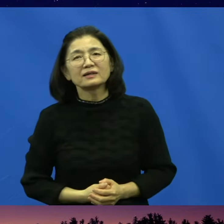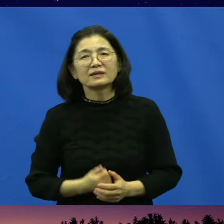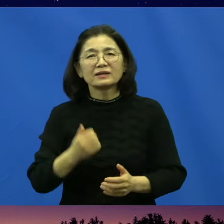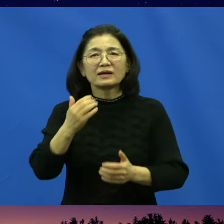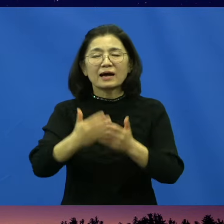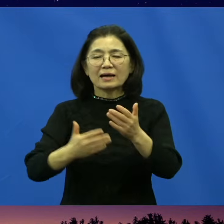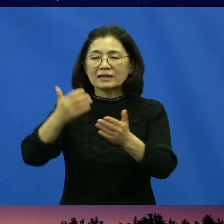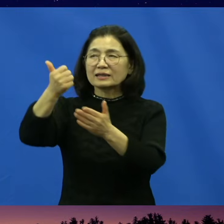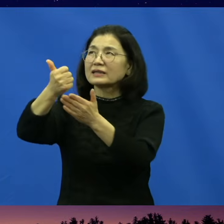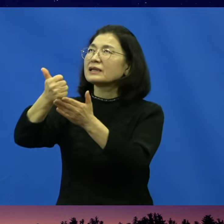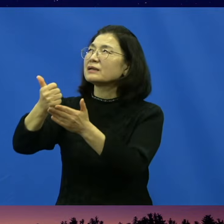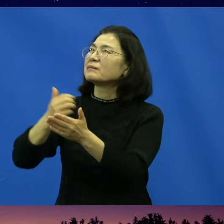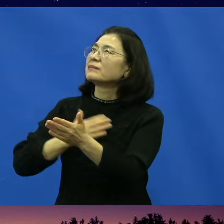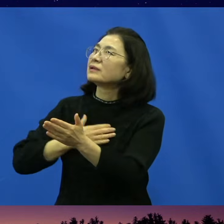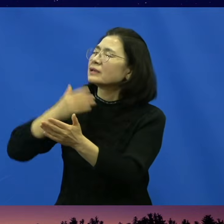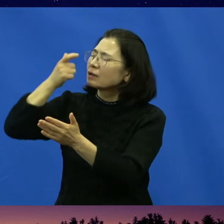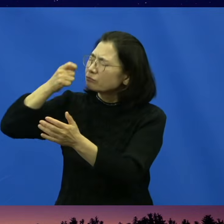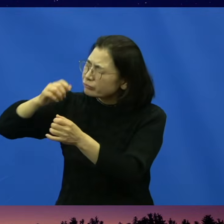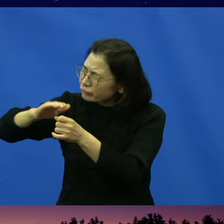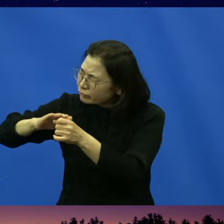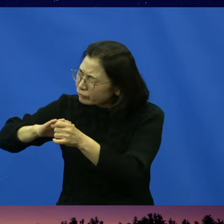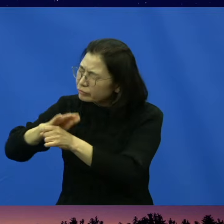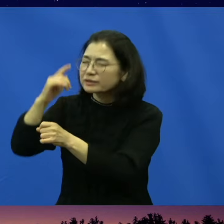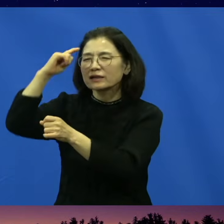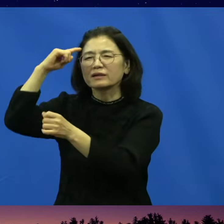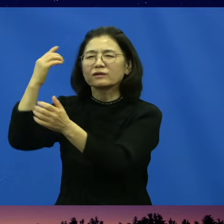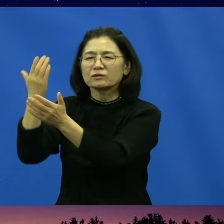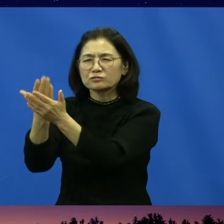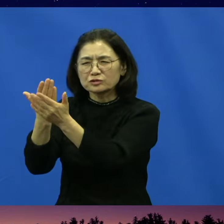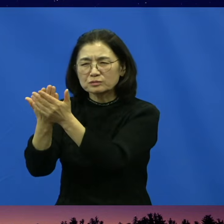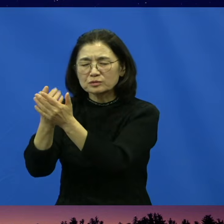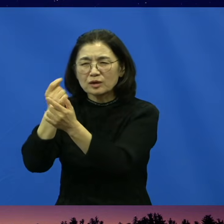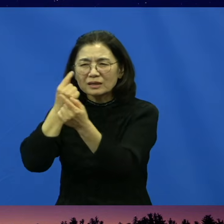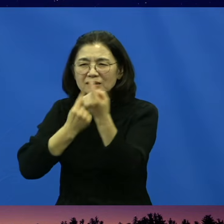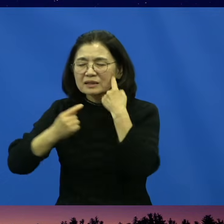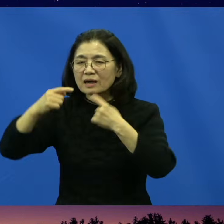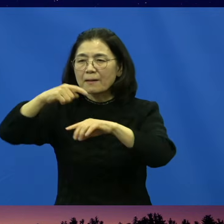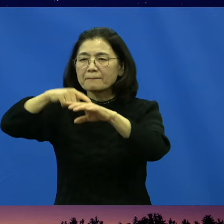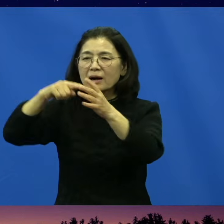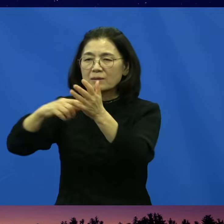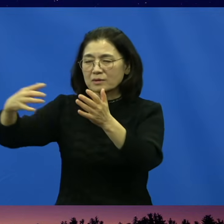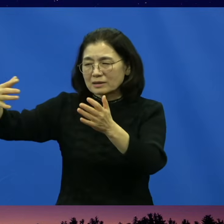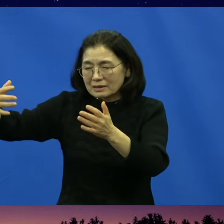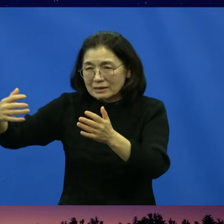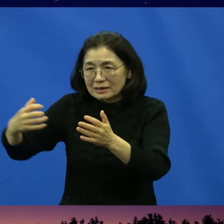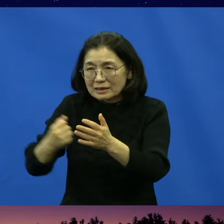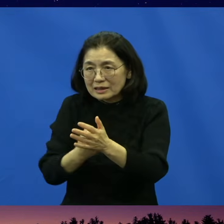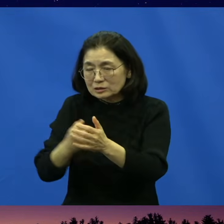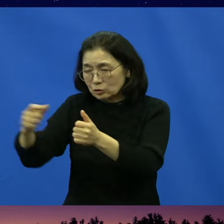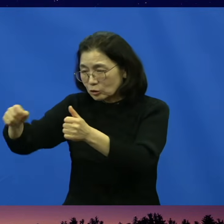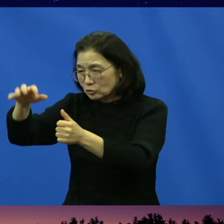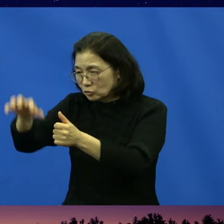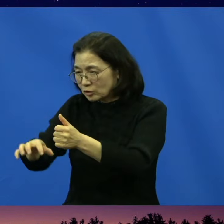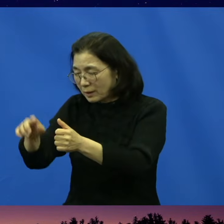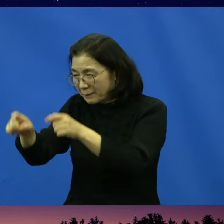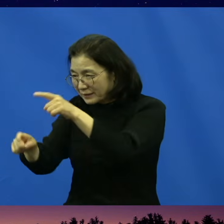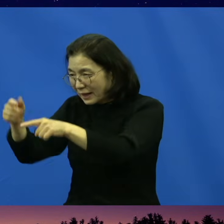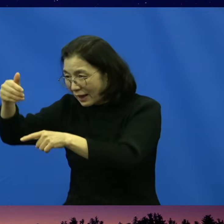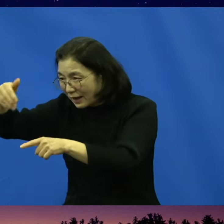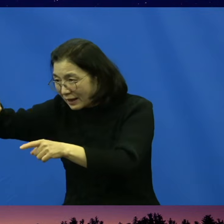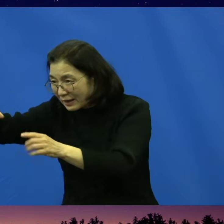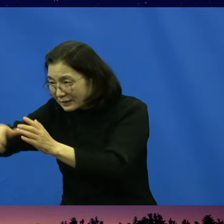하나님 나 좀 불쌍히 여겨달라고 그렇게 상한 마음으로 주님 앞에 가면 주님은 결코 외면하지